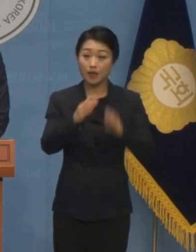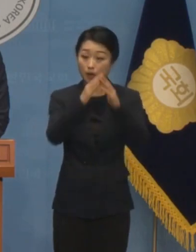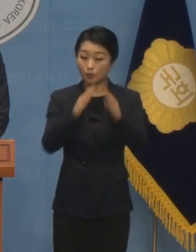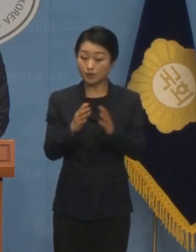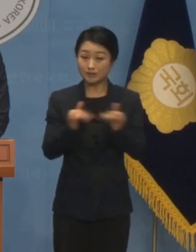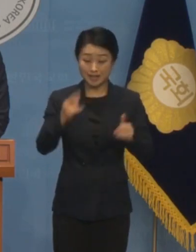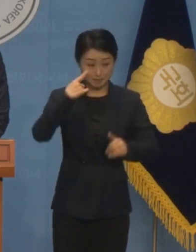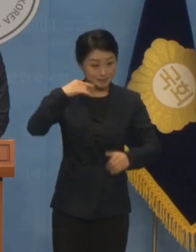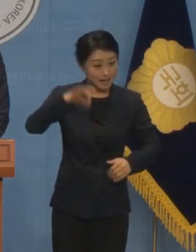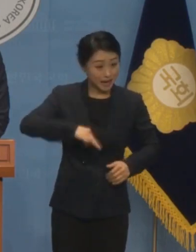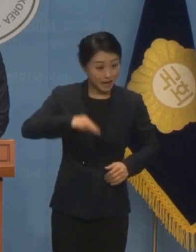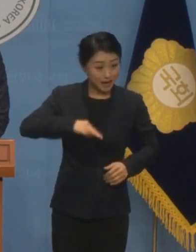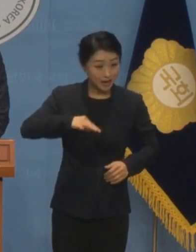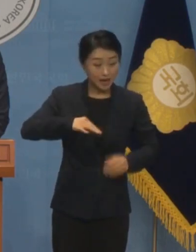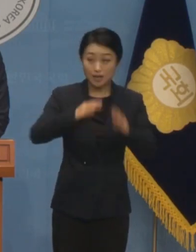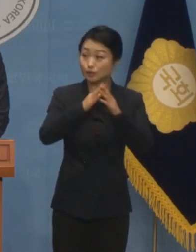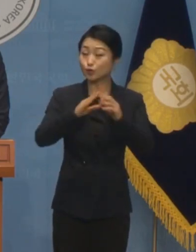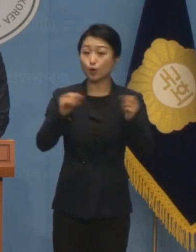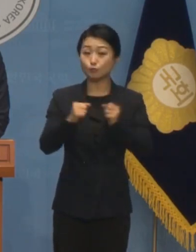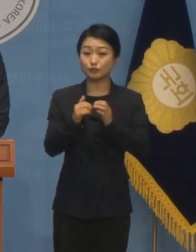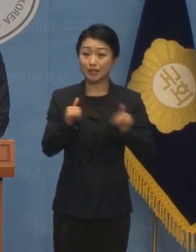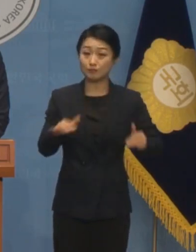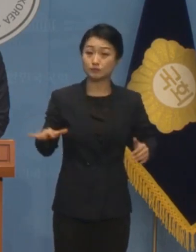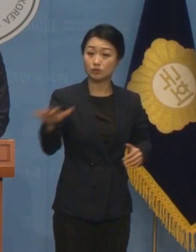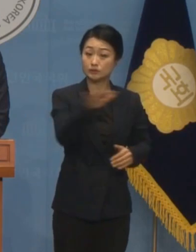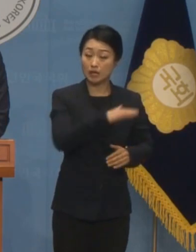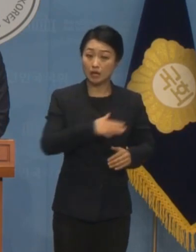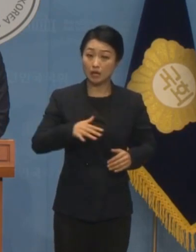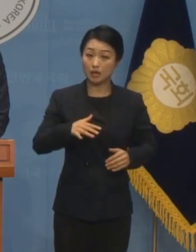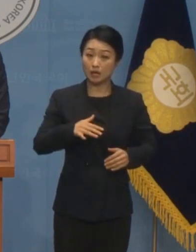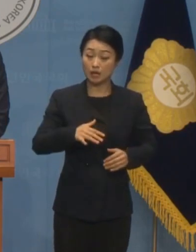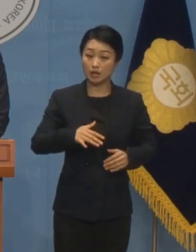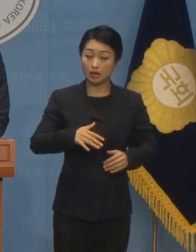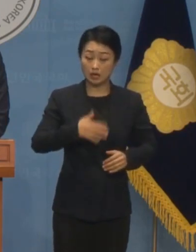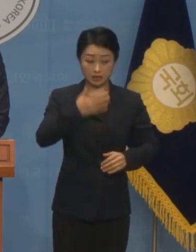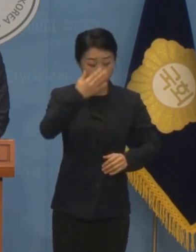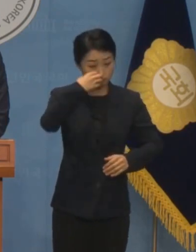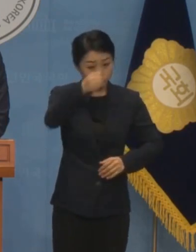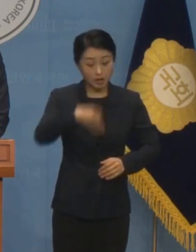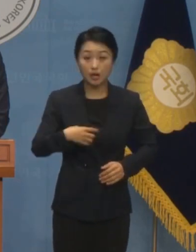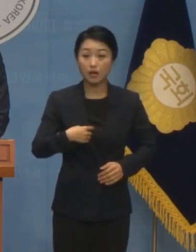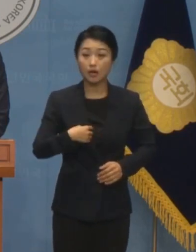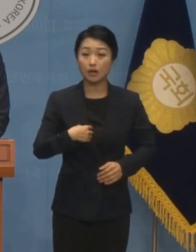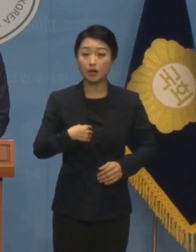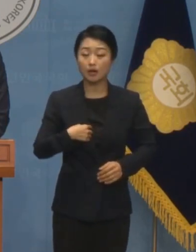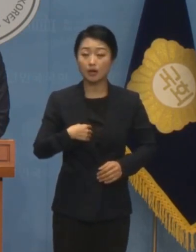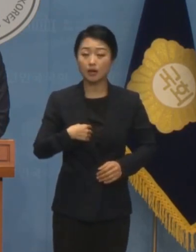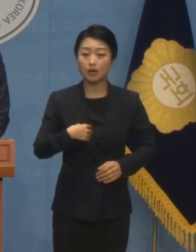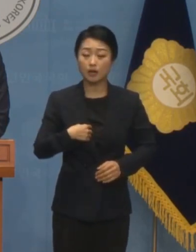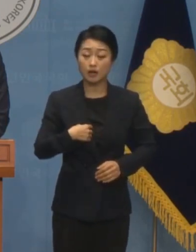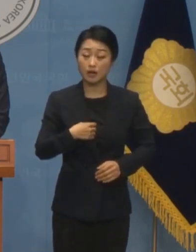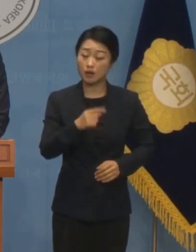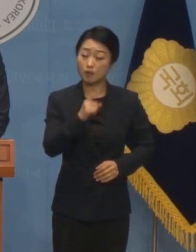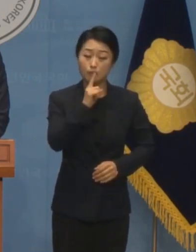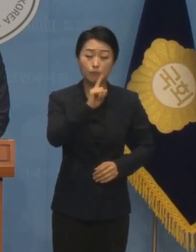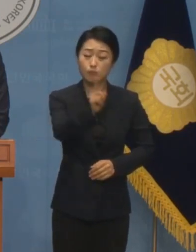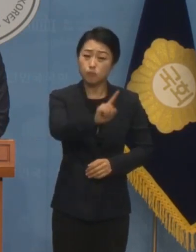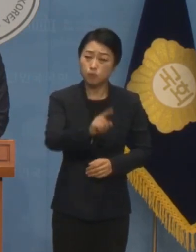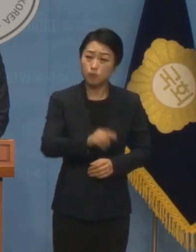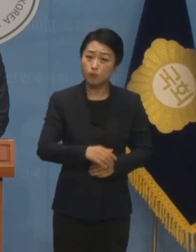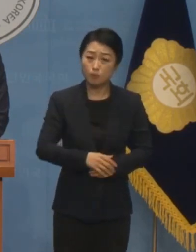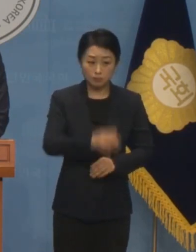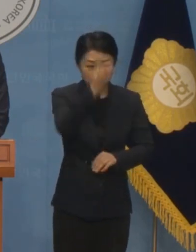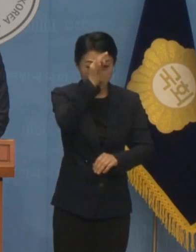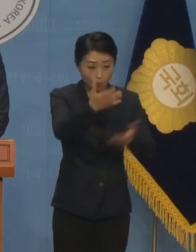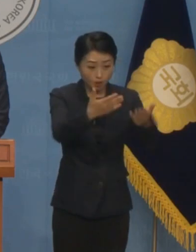호남인들을 이렇게 비하하고 전라북도민들을 이렇게 비하를 해놓고 어떤 한마디에